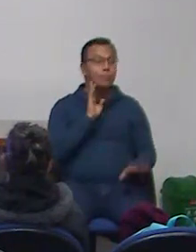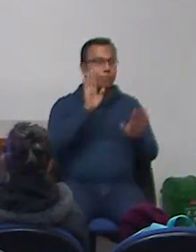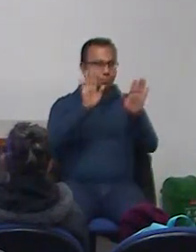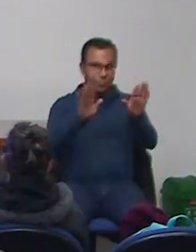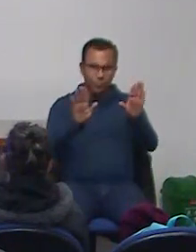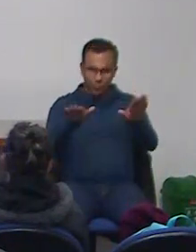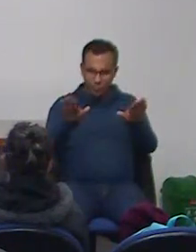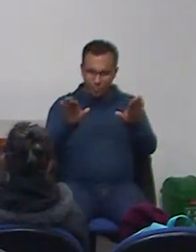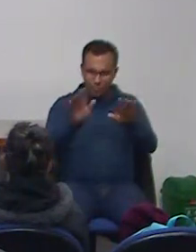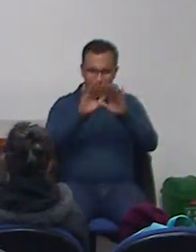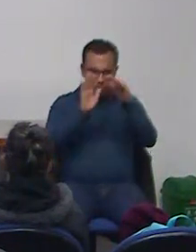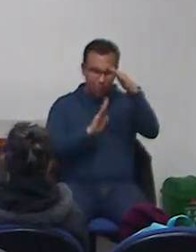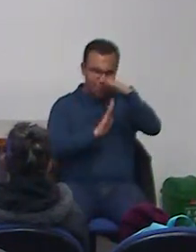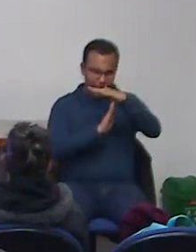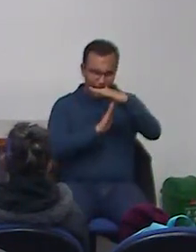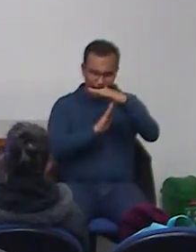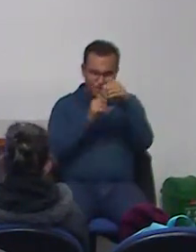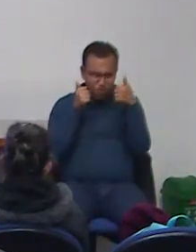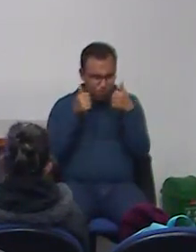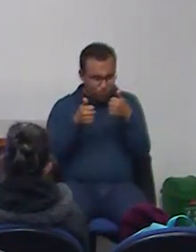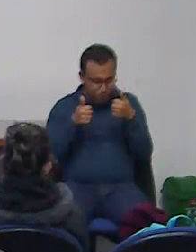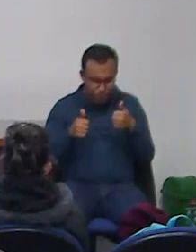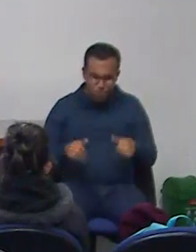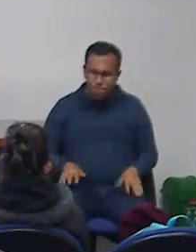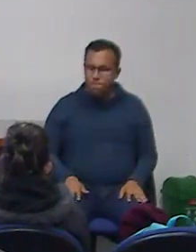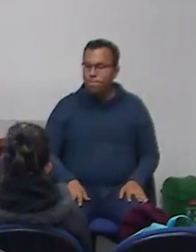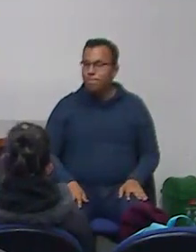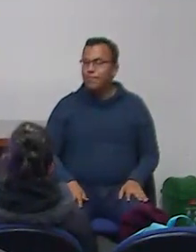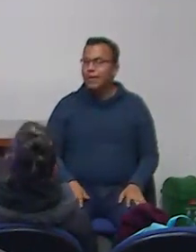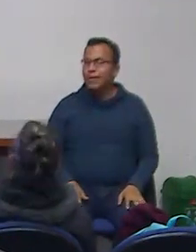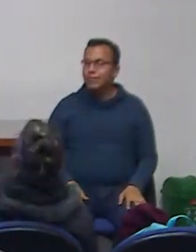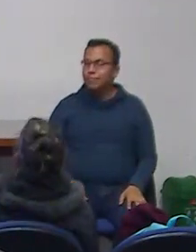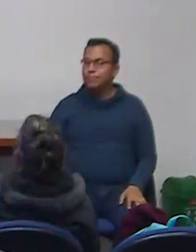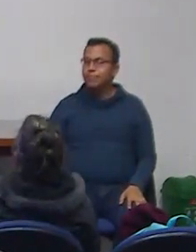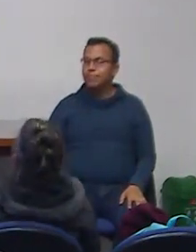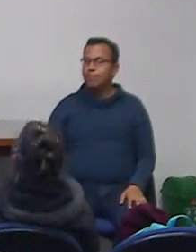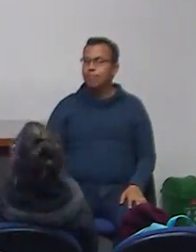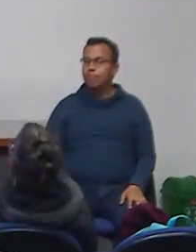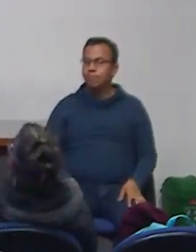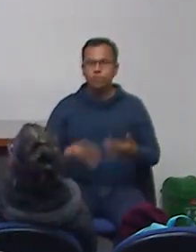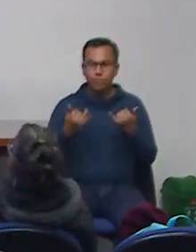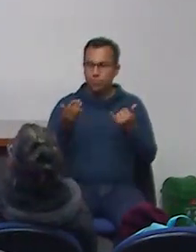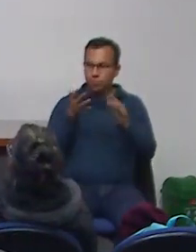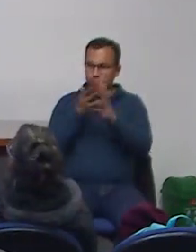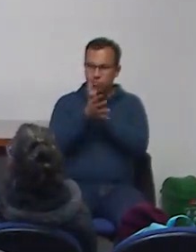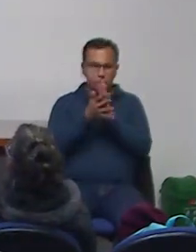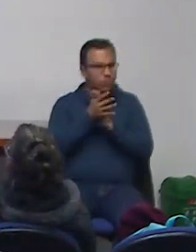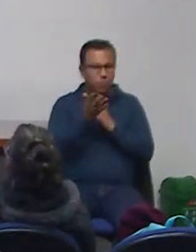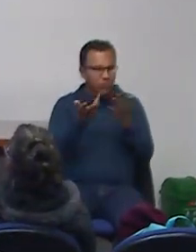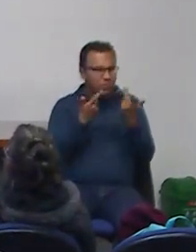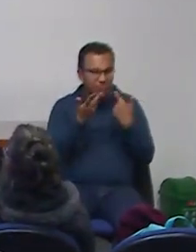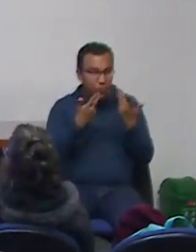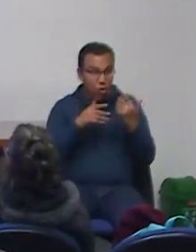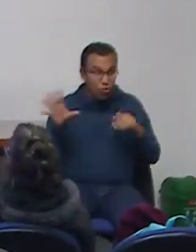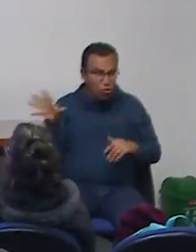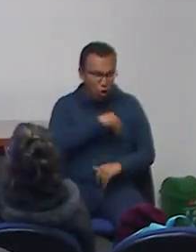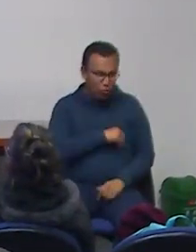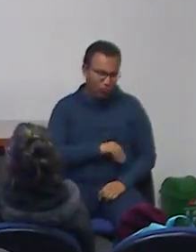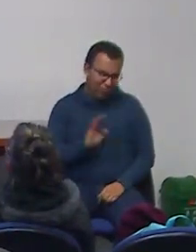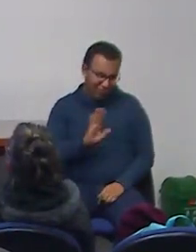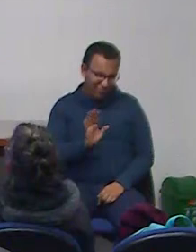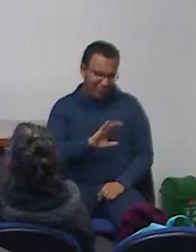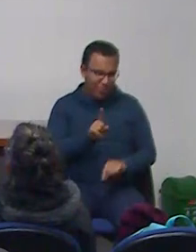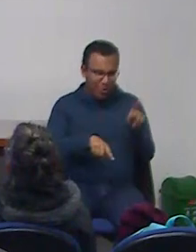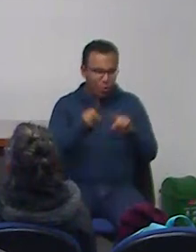Bueno vamos a hacer un stop ahí muy bien listo entonces Eh quiero que me cuenten su experiencia rápidamente no todos